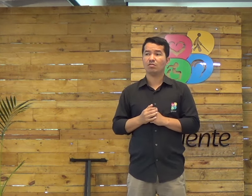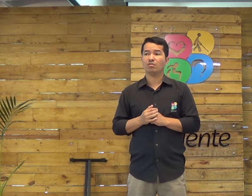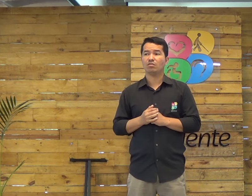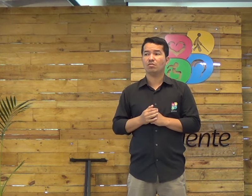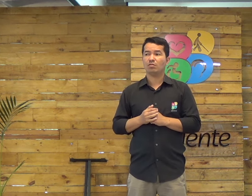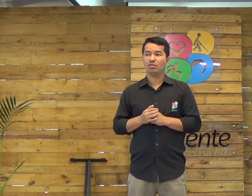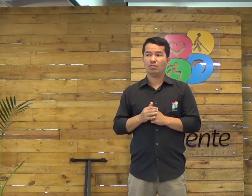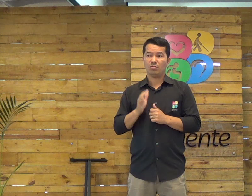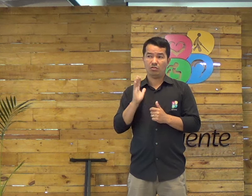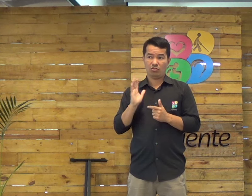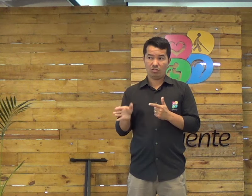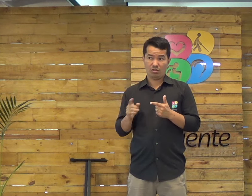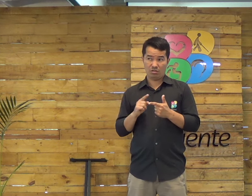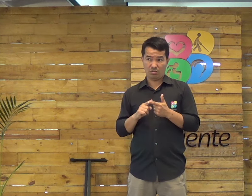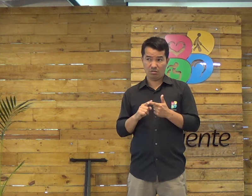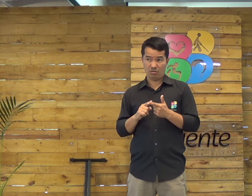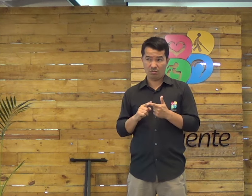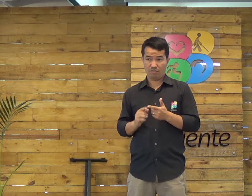Você tem pensado em Deus?